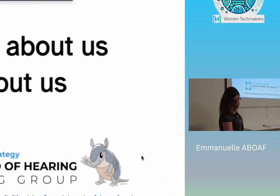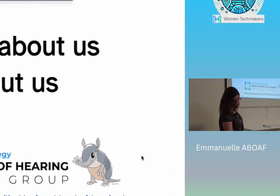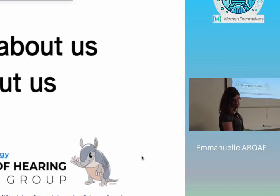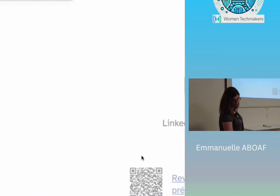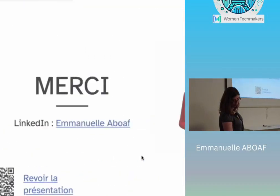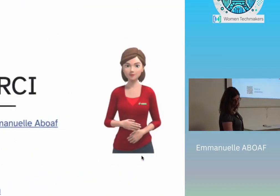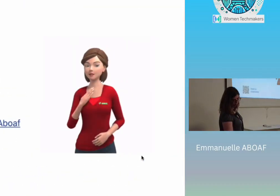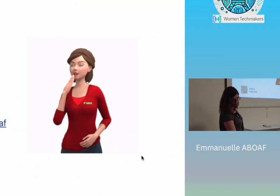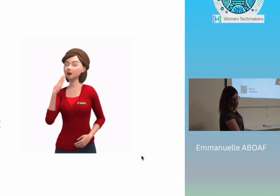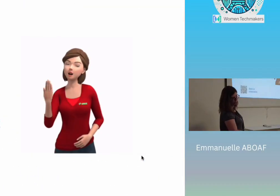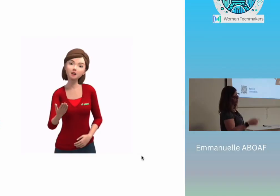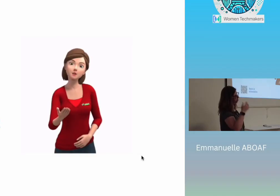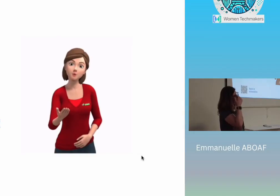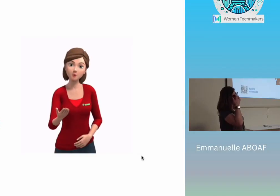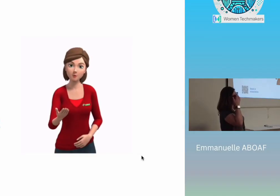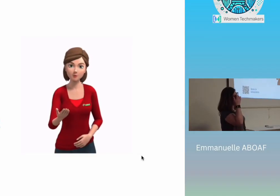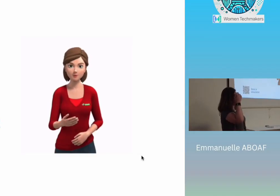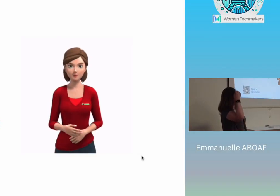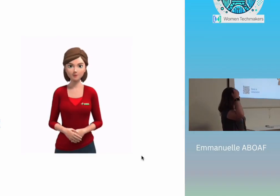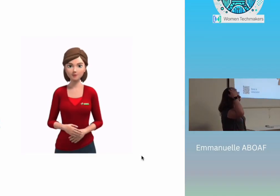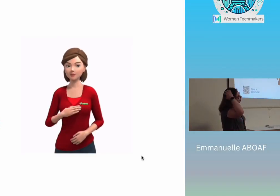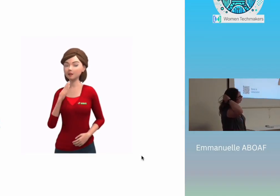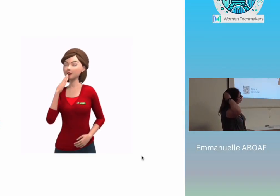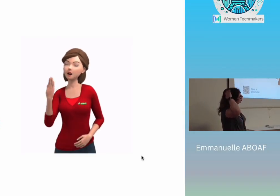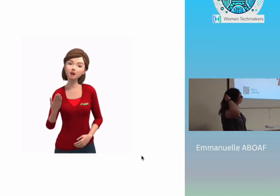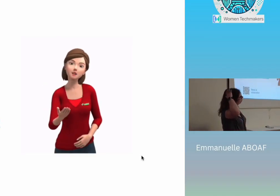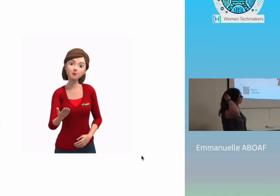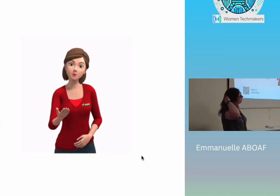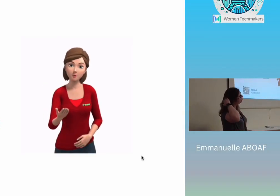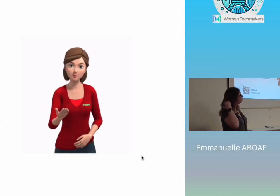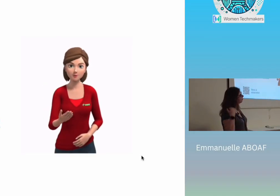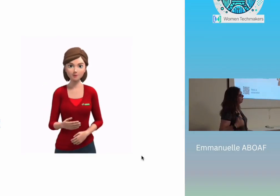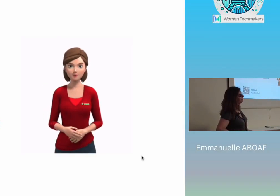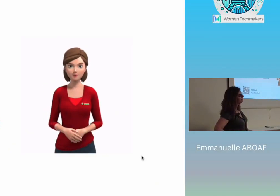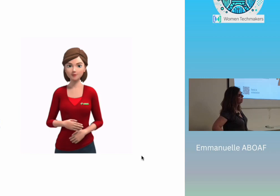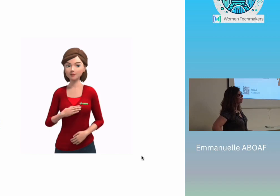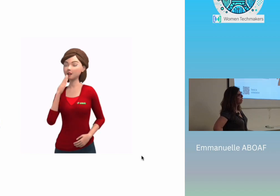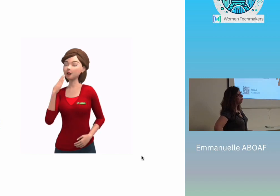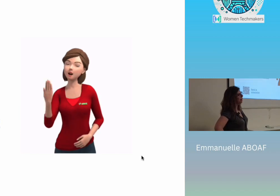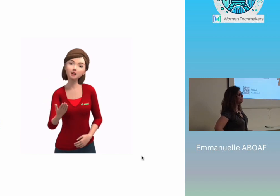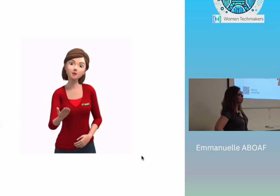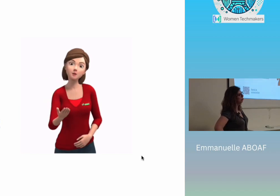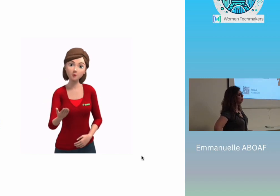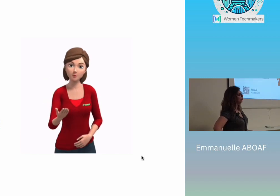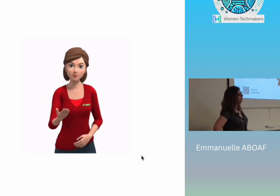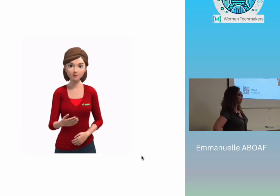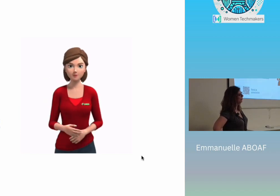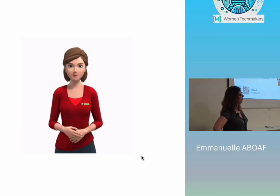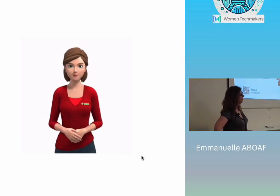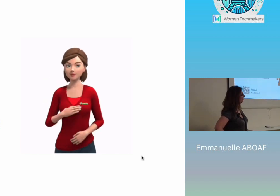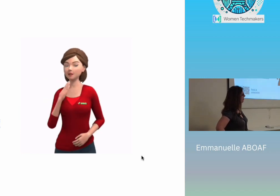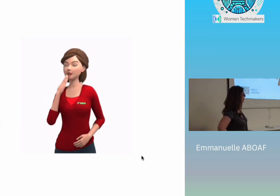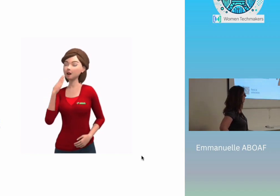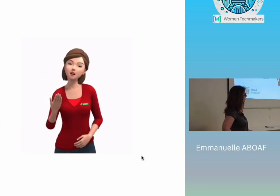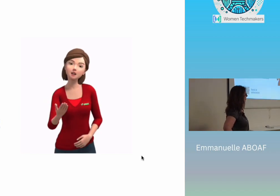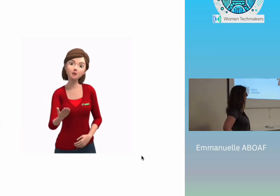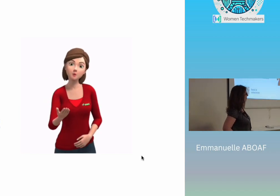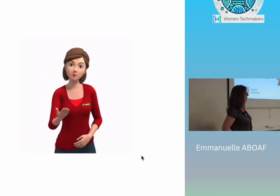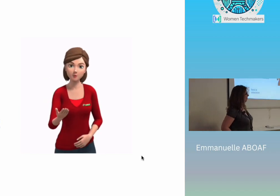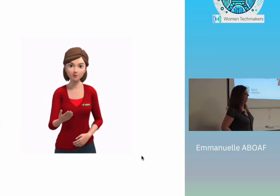les liens. Voilà. Merci beaucoup.